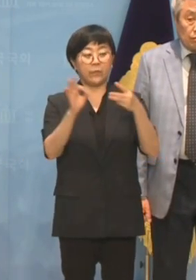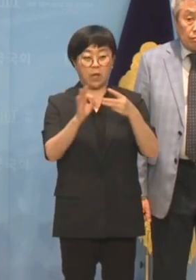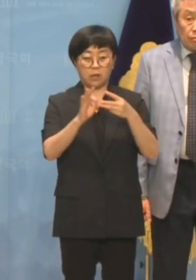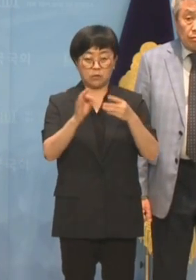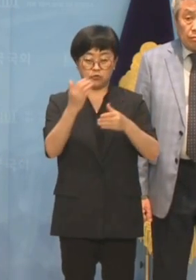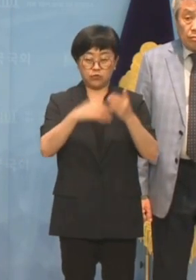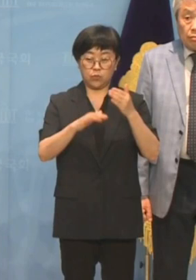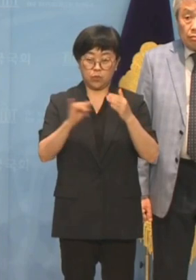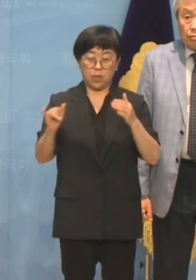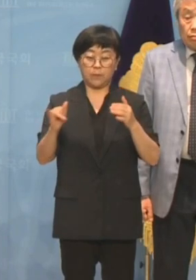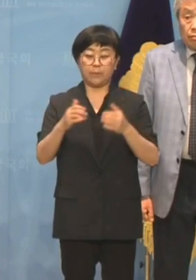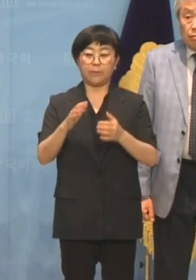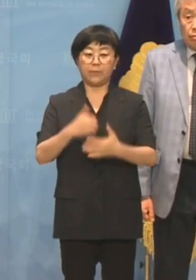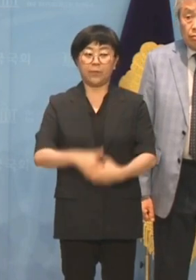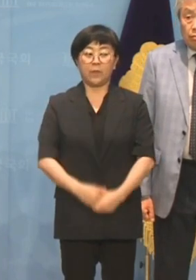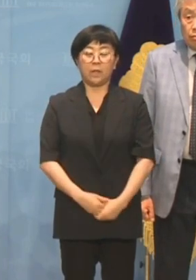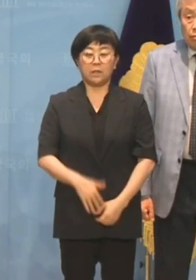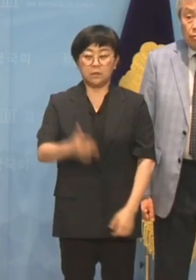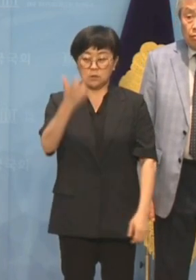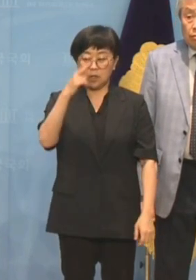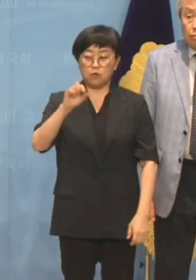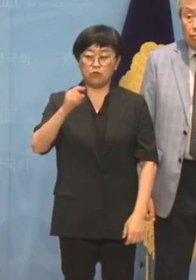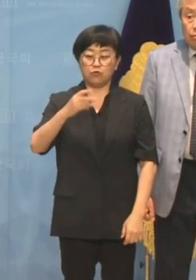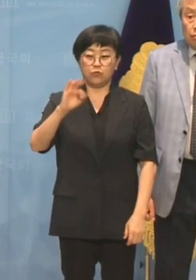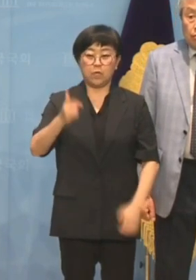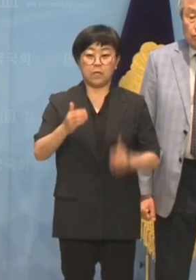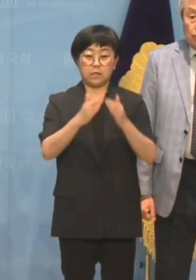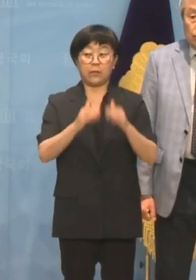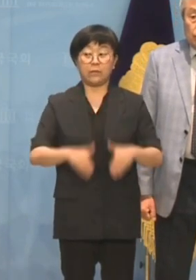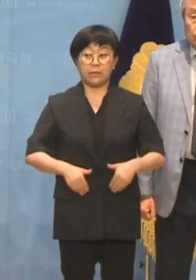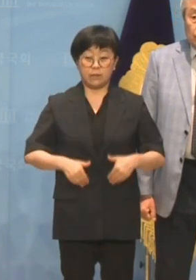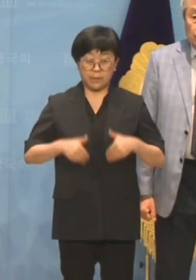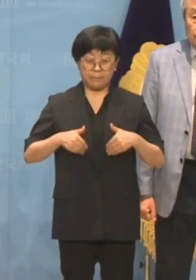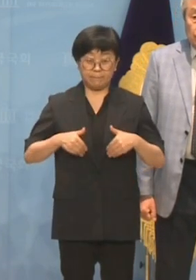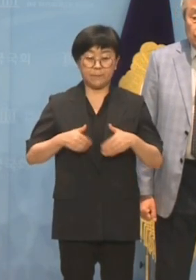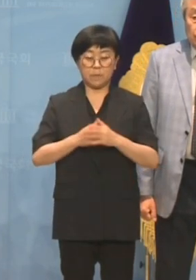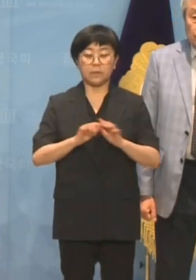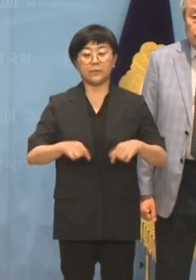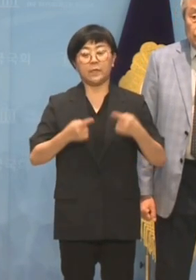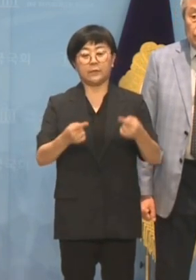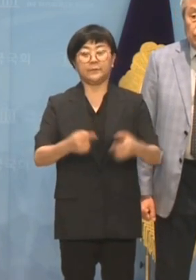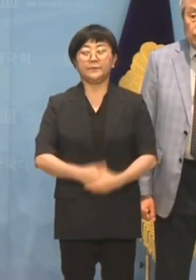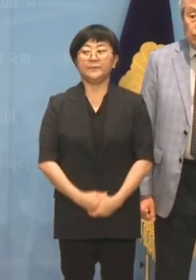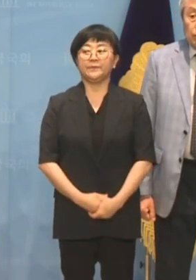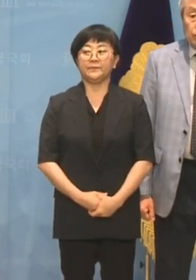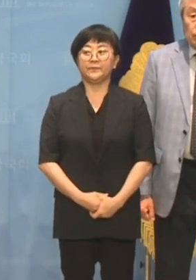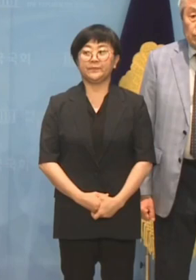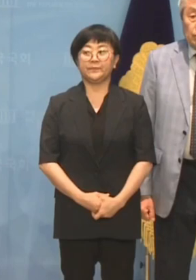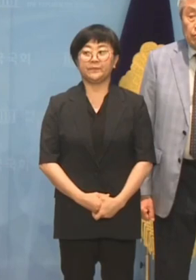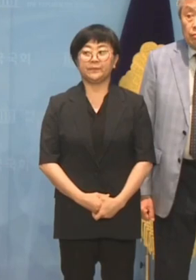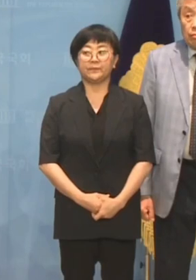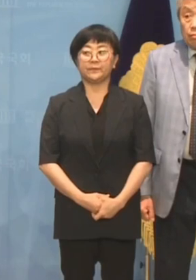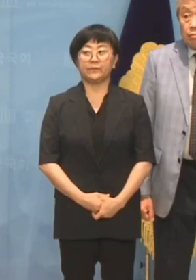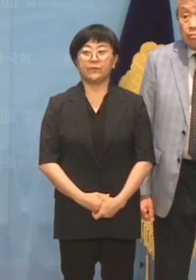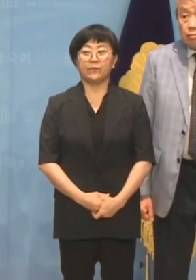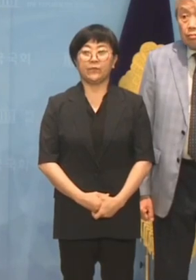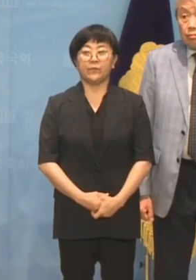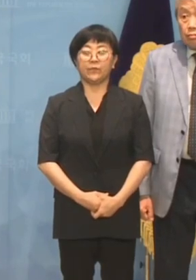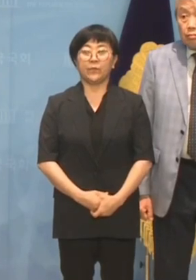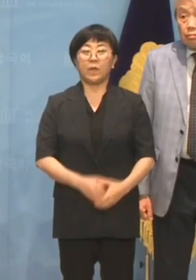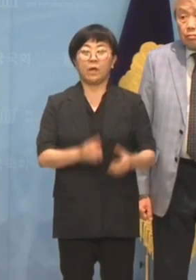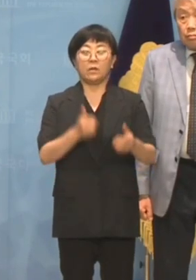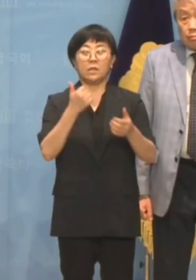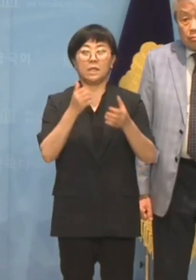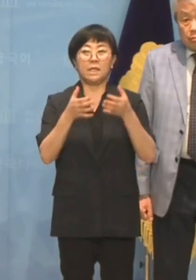함께하셨습니다. 최영희 전남 영암유족회 회원이시자 사무국장님도 함께하셨습니다. 네, 그러면